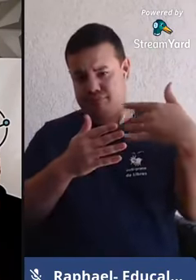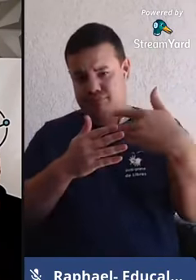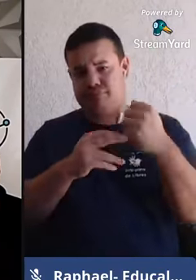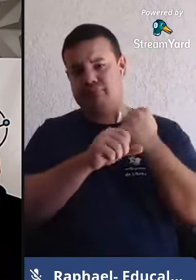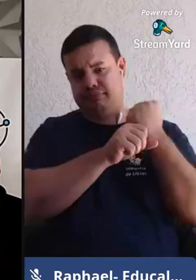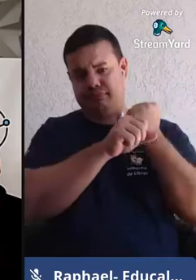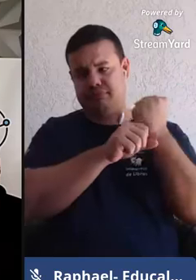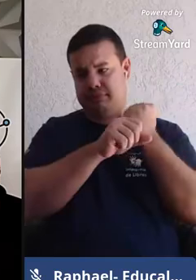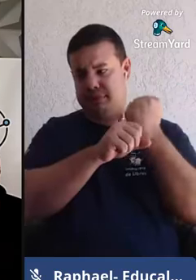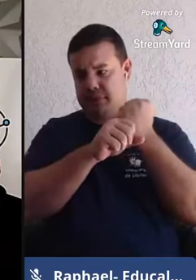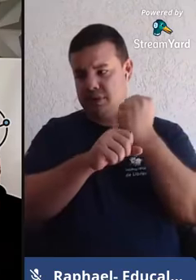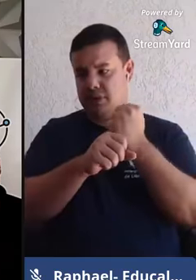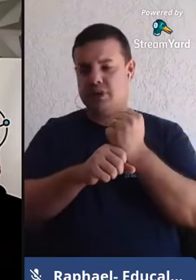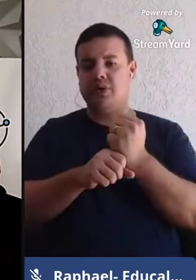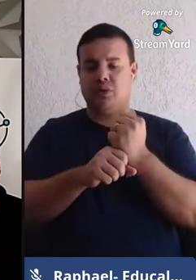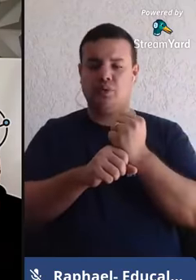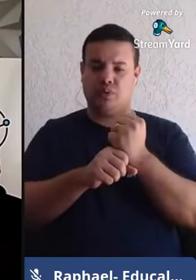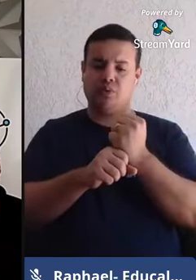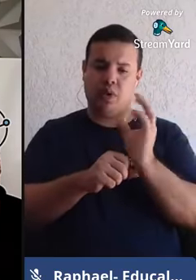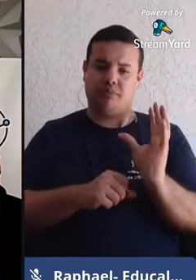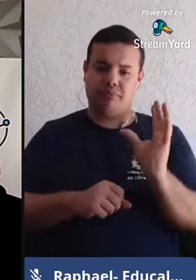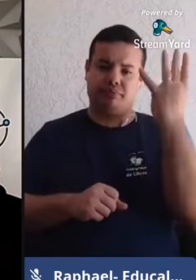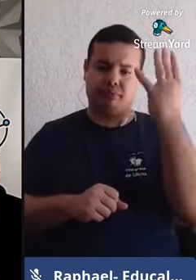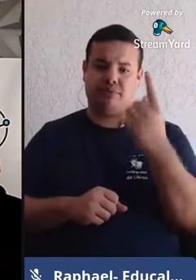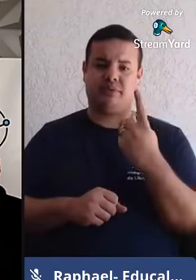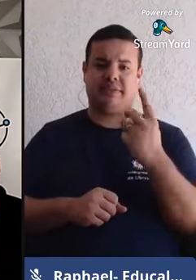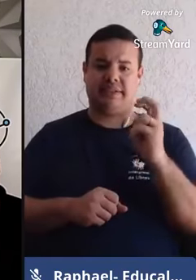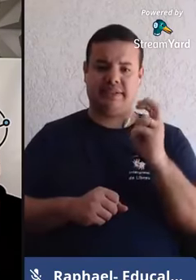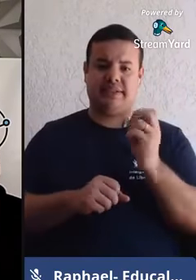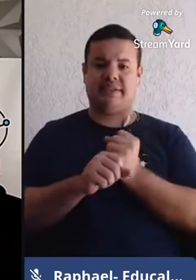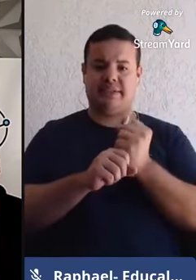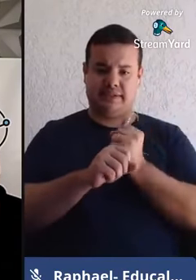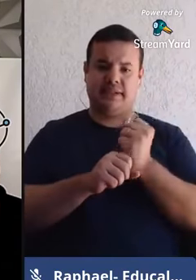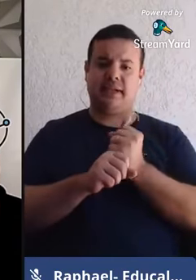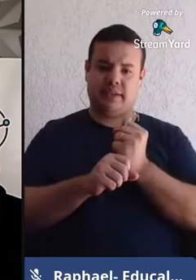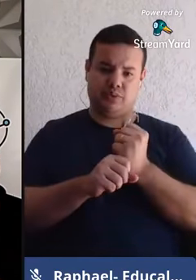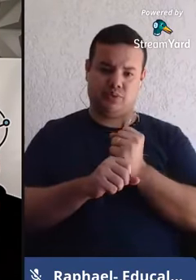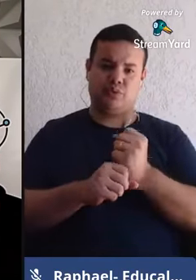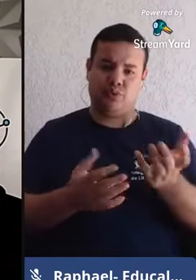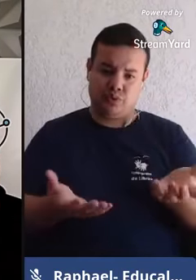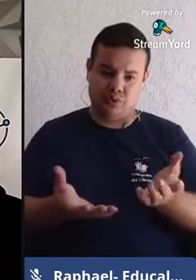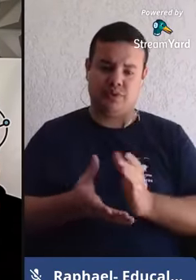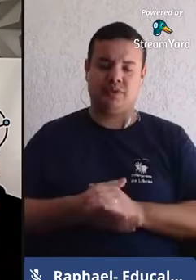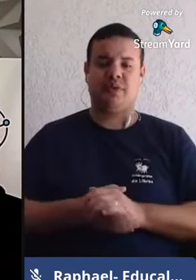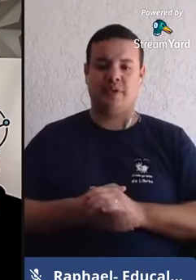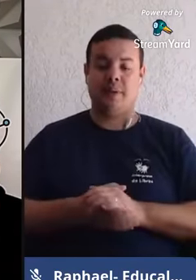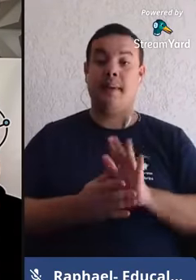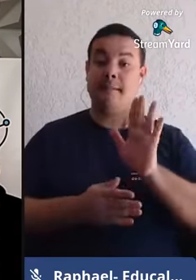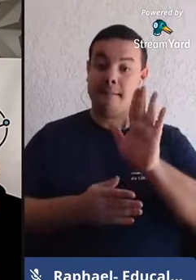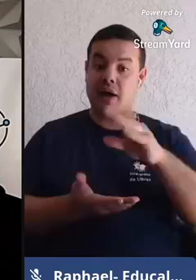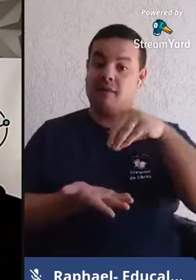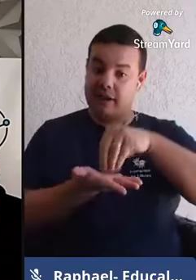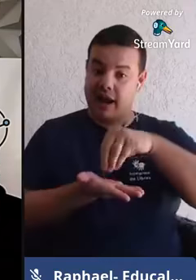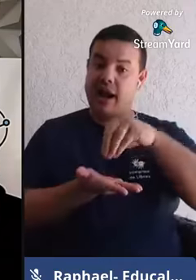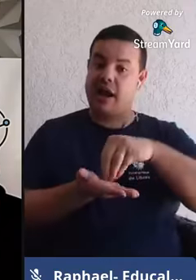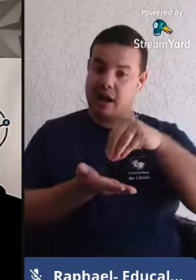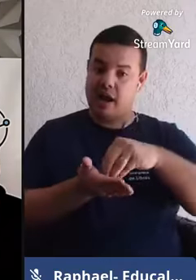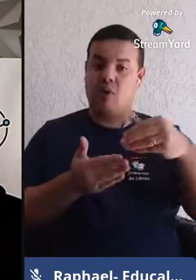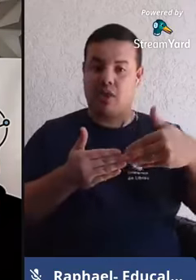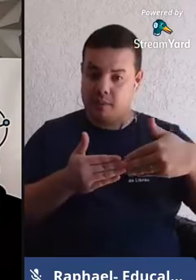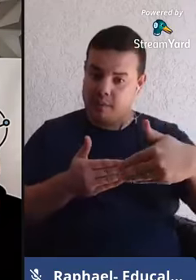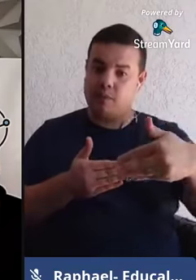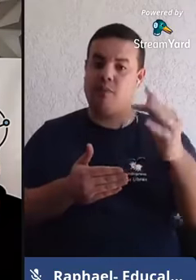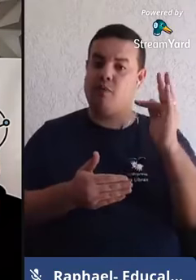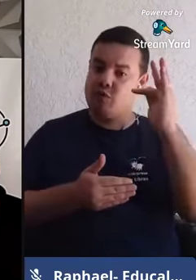muitas coisas aconteceram nesses 15 anos. Mas tem muita coisa para acontecer, tem muita coisa que